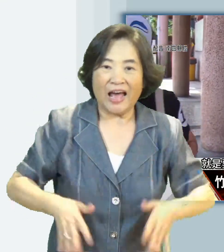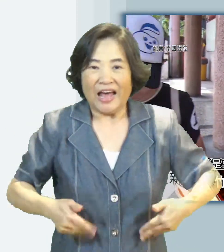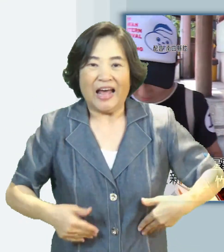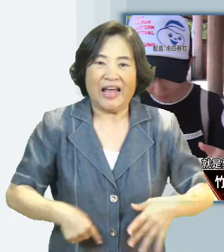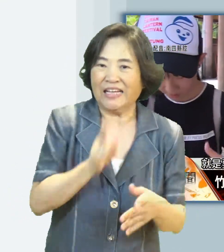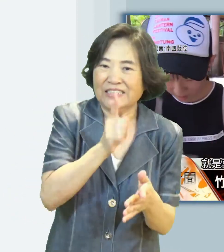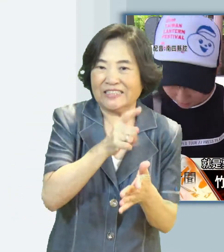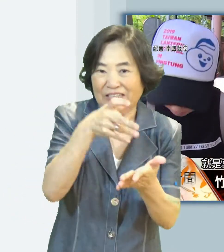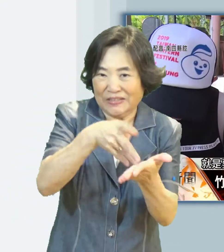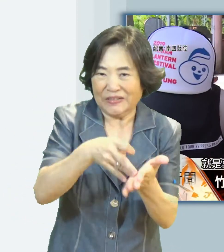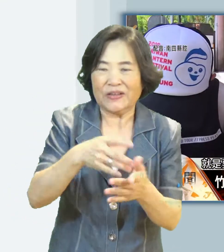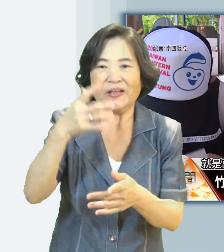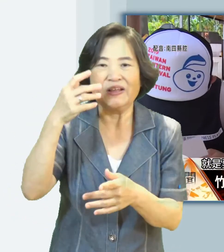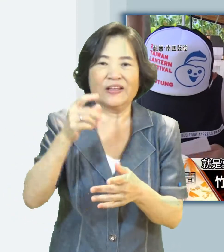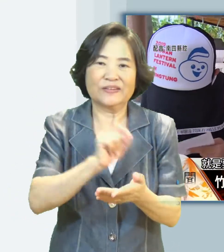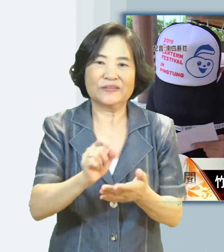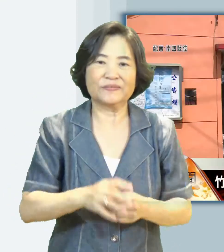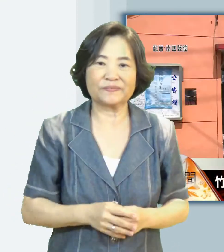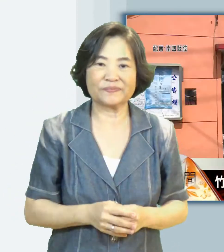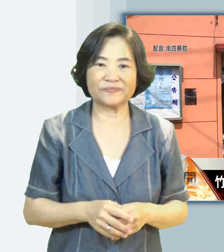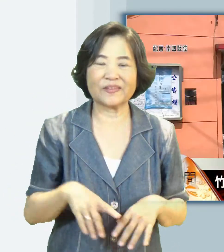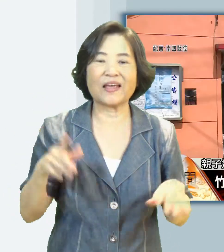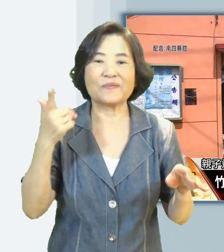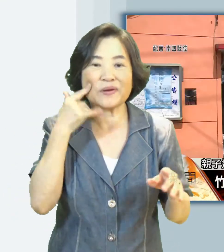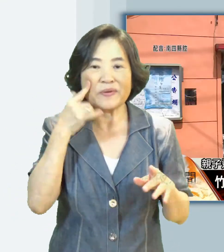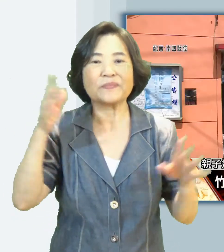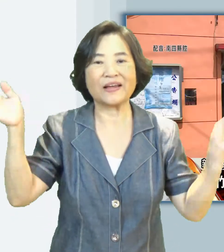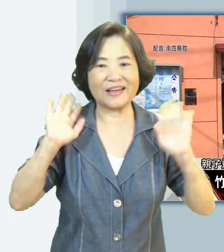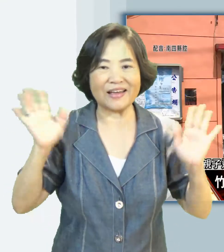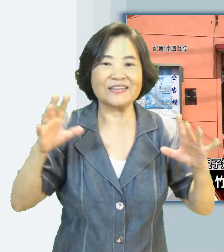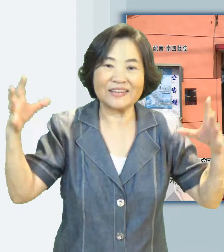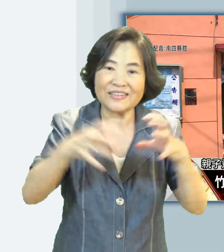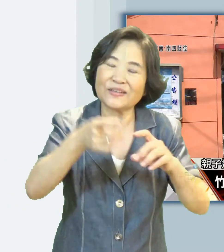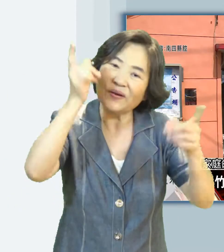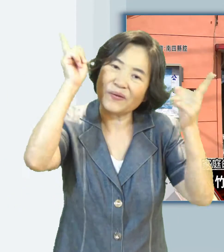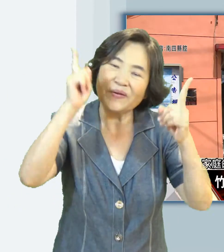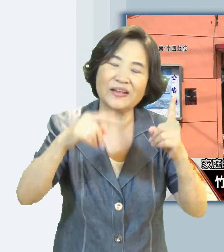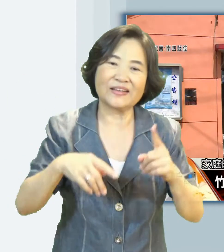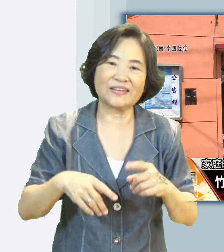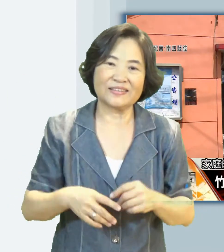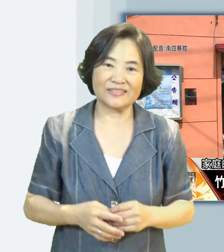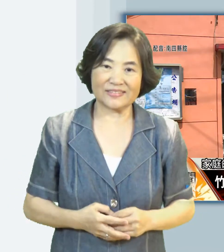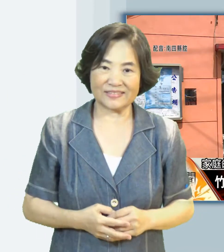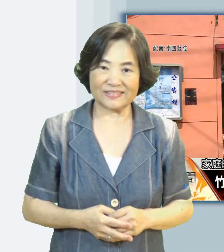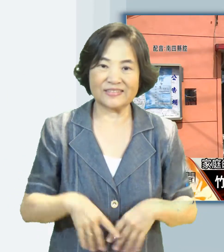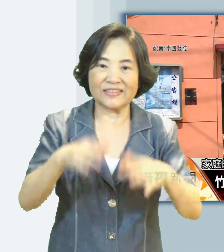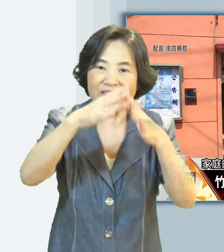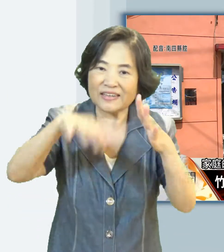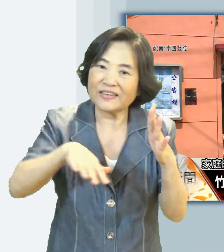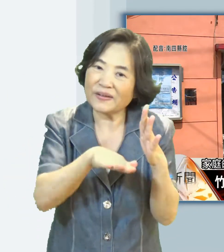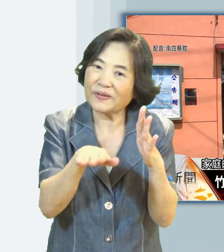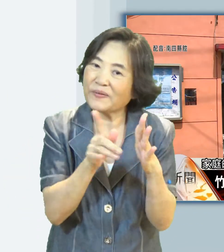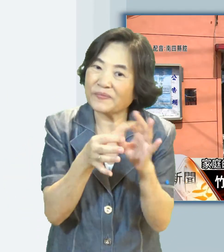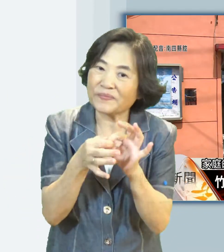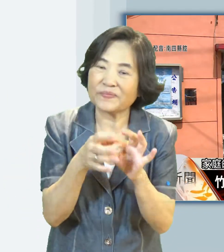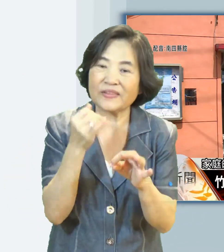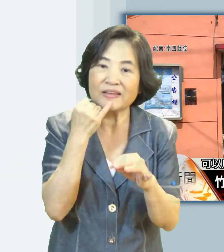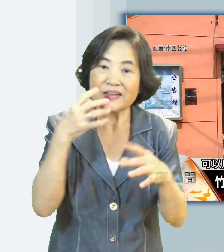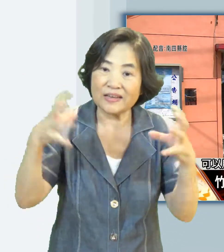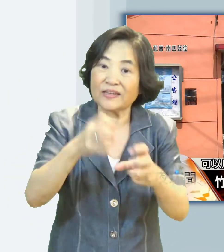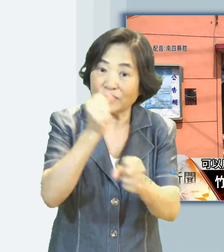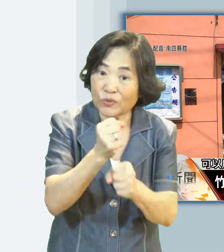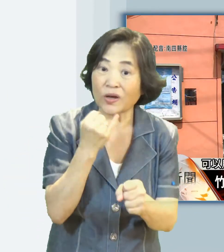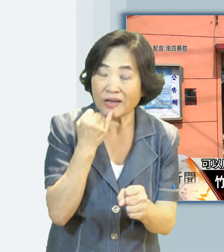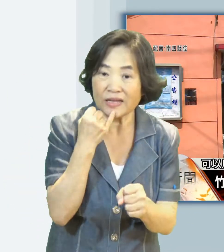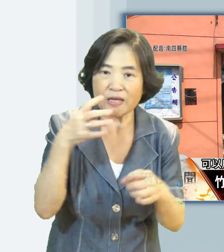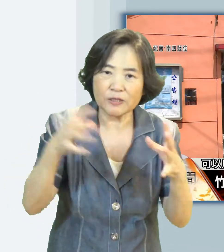礼貌，要敬的。 亲子游戏，然后爱讲啊，录下各种的亲子关系、家庭的关系，可以用合